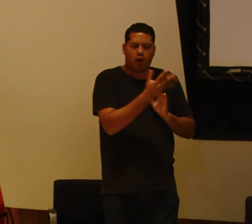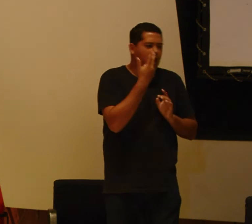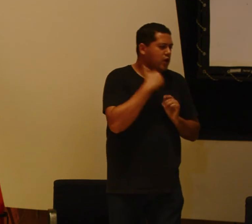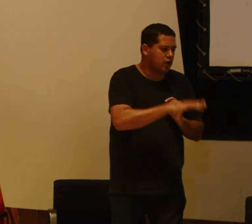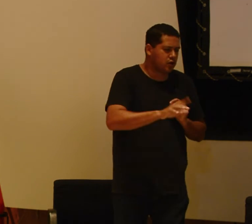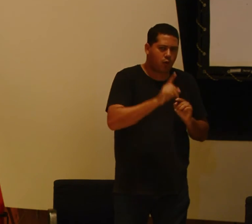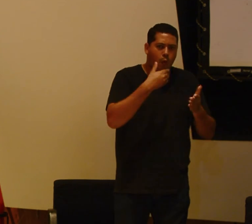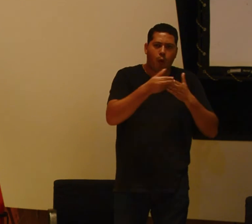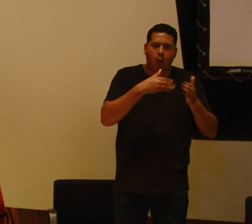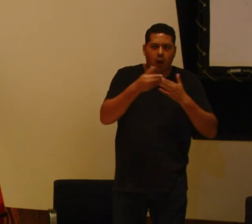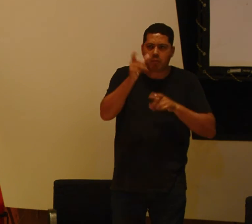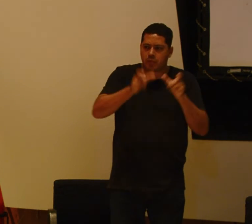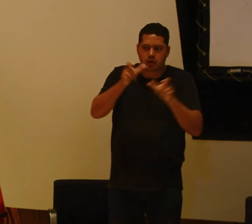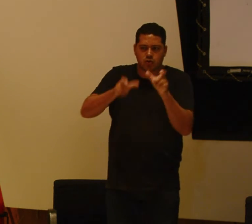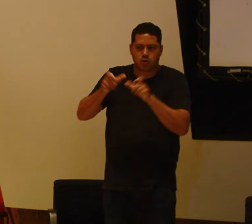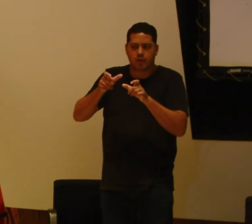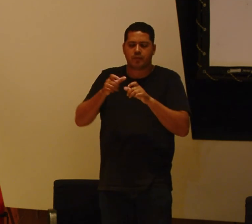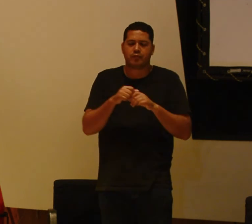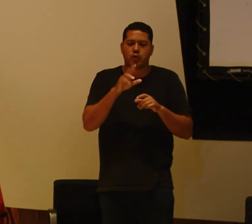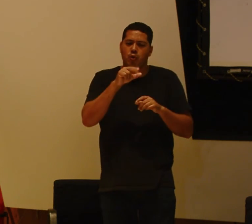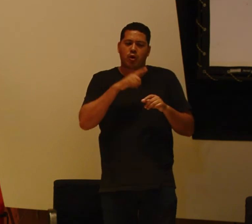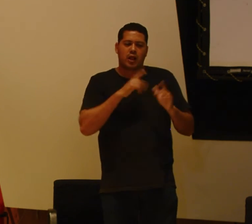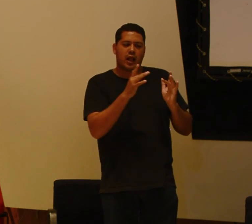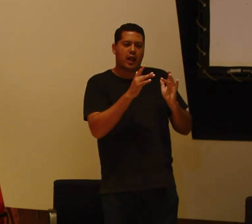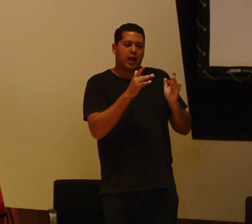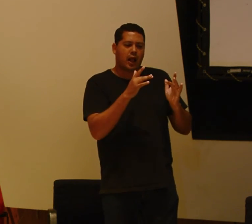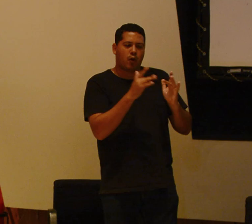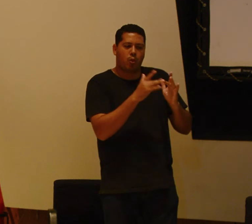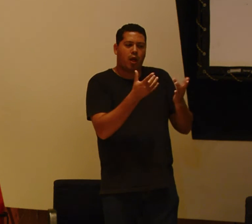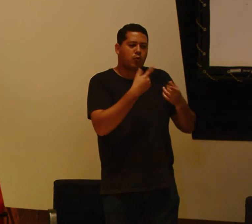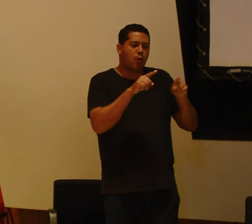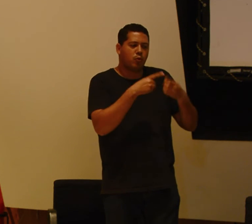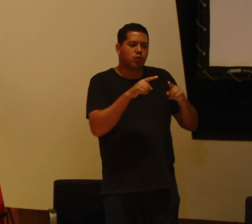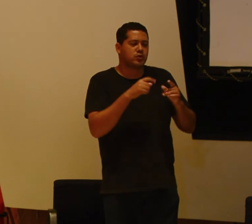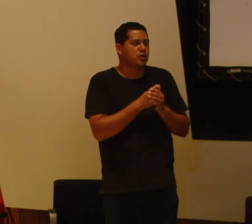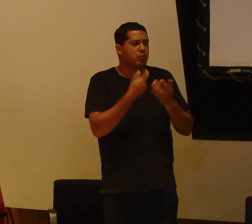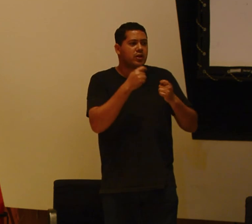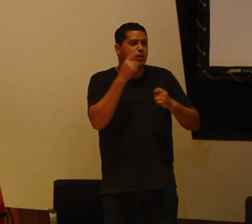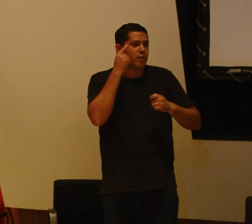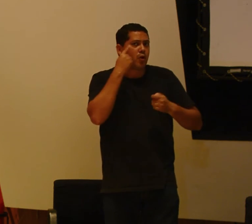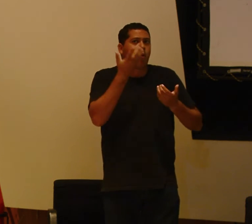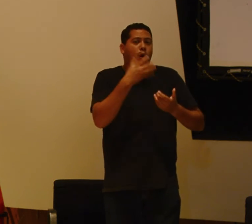tem que pensar qual o sentido que aquilo vai fazer para ele. Inúmeras abordagens musicais